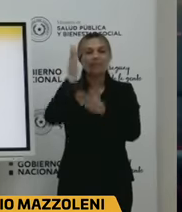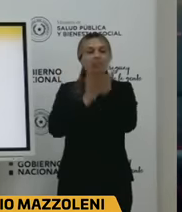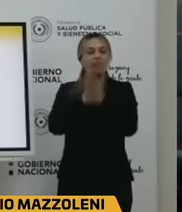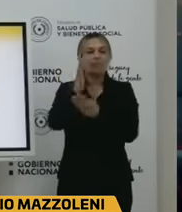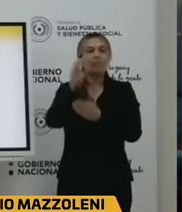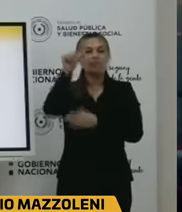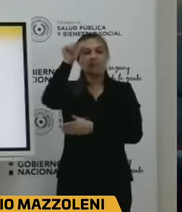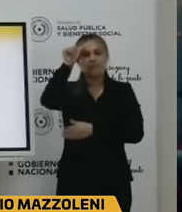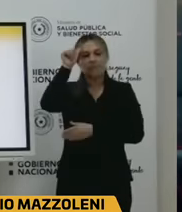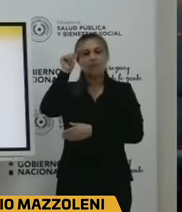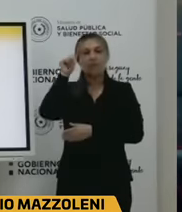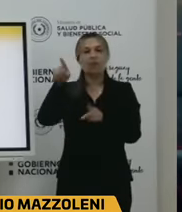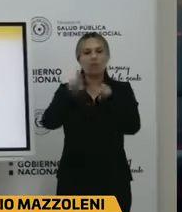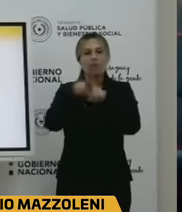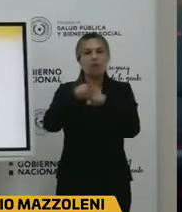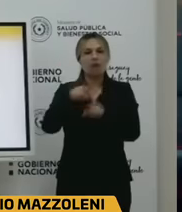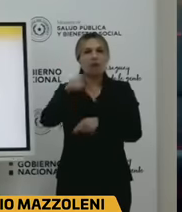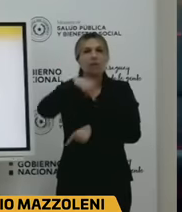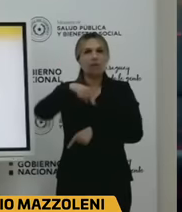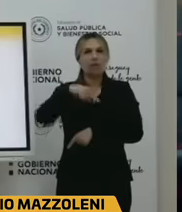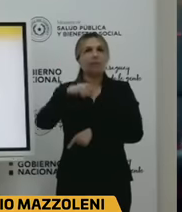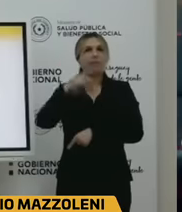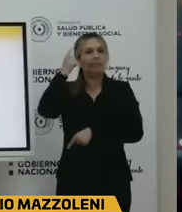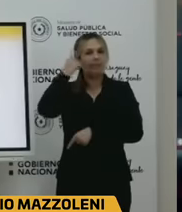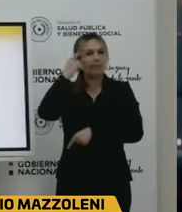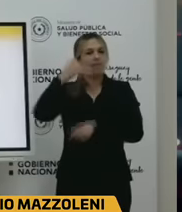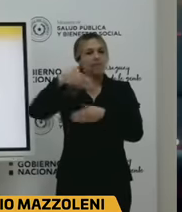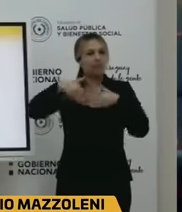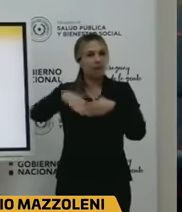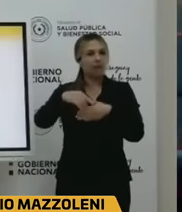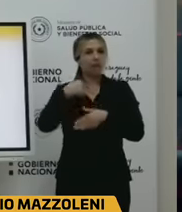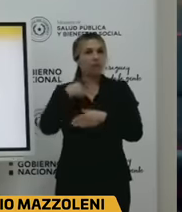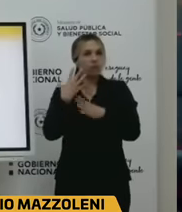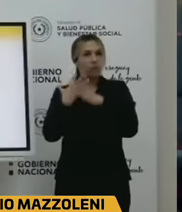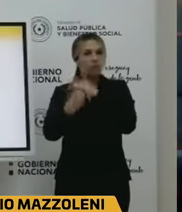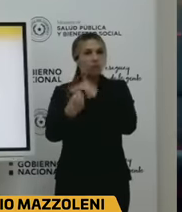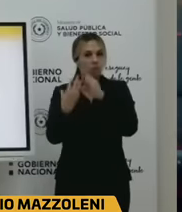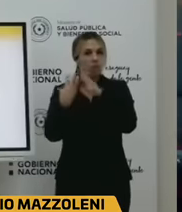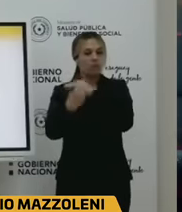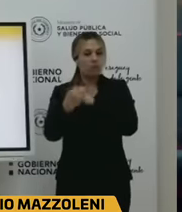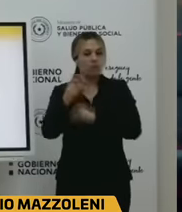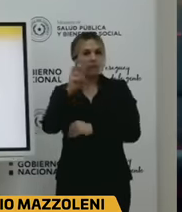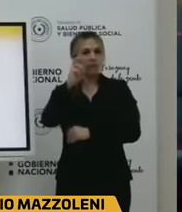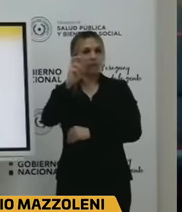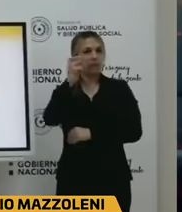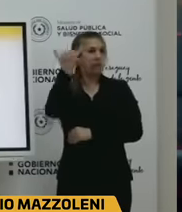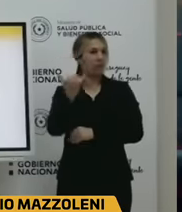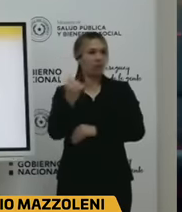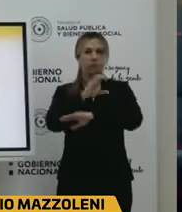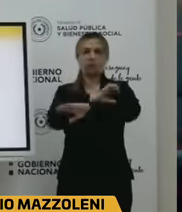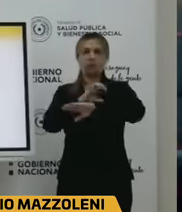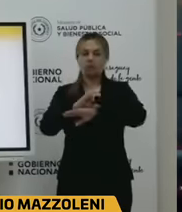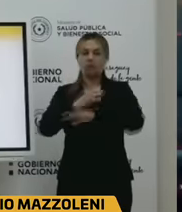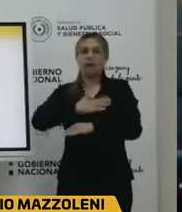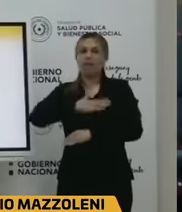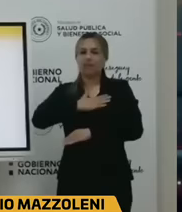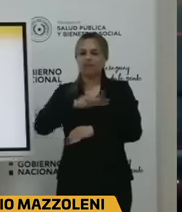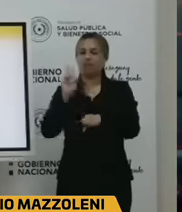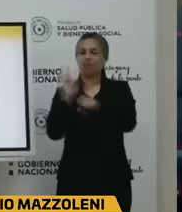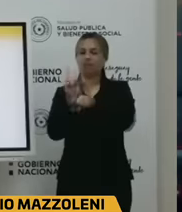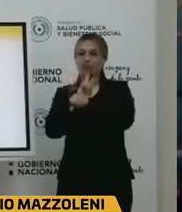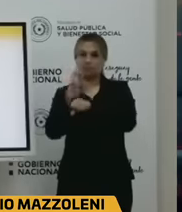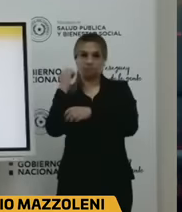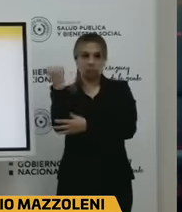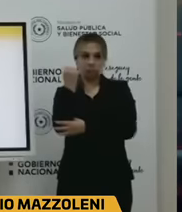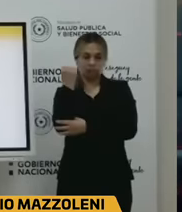esto significa asumir más riesgo. Por eso tenemos que estar todos juntos en la protección de todas las flexibilizaciones que hemos logrado hasta